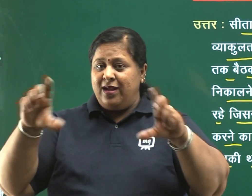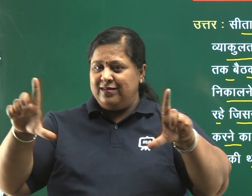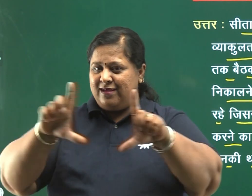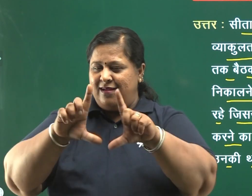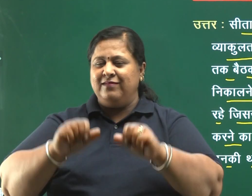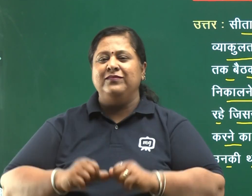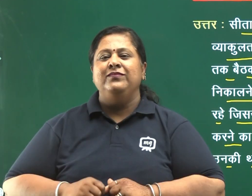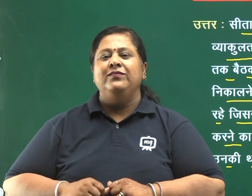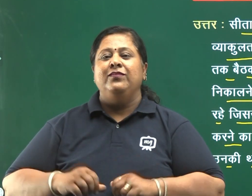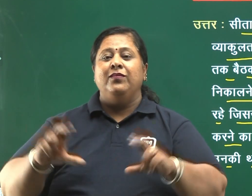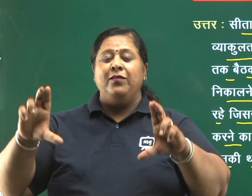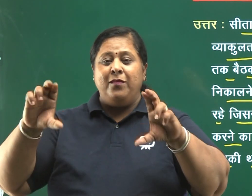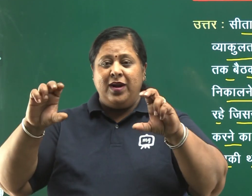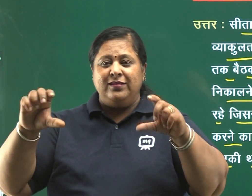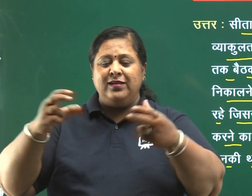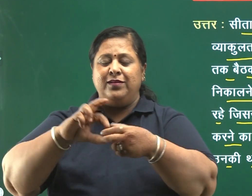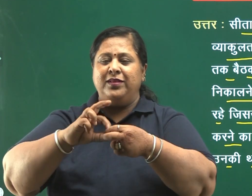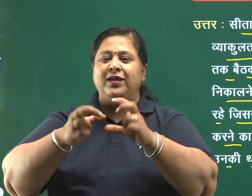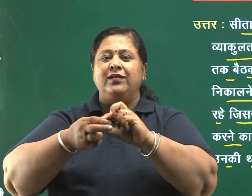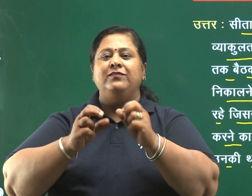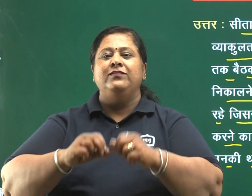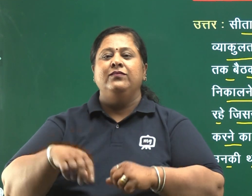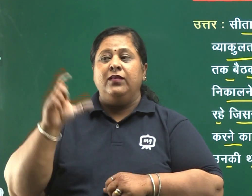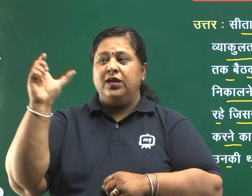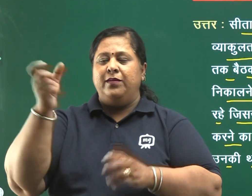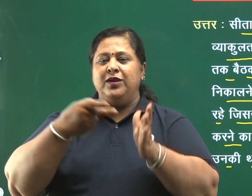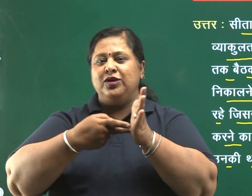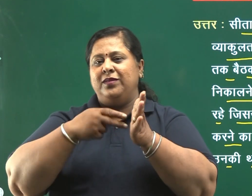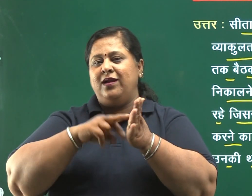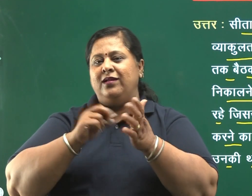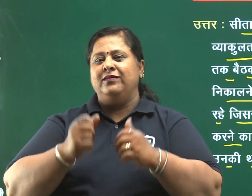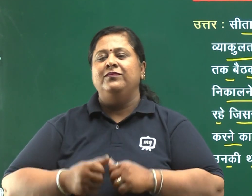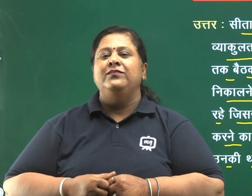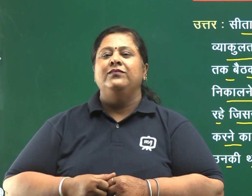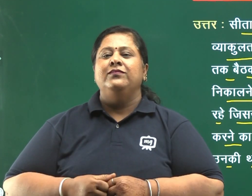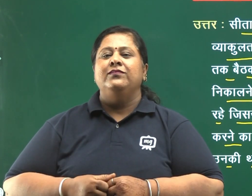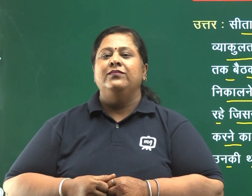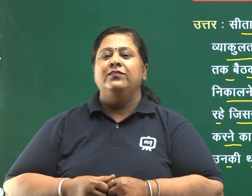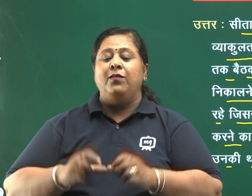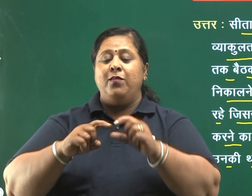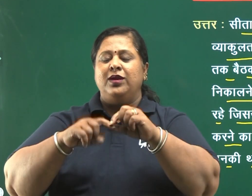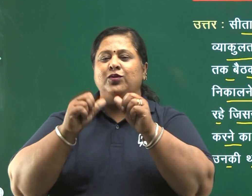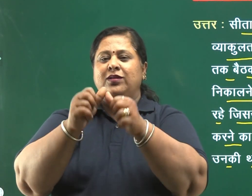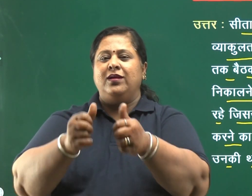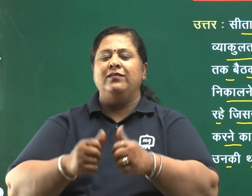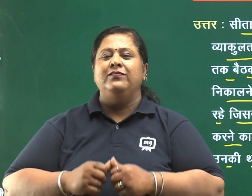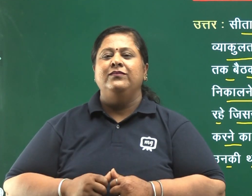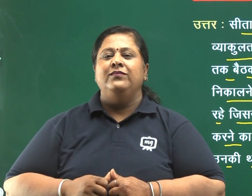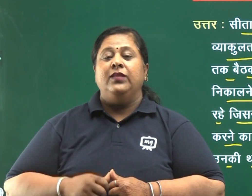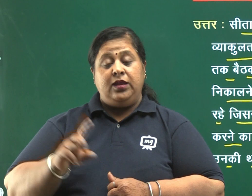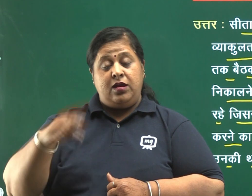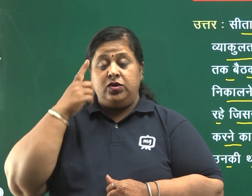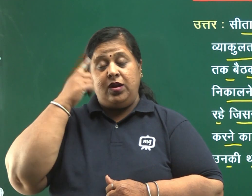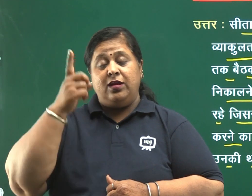सार, पाठ से संबंधित कठिन शब्दार्थ, प्रश्नोत्तर